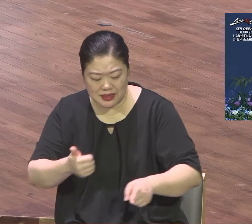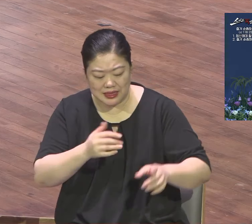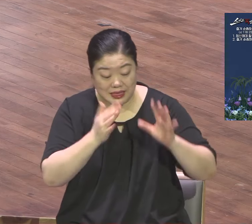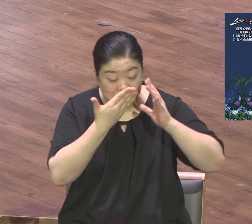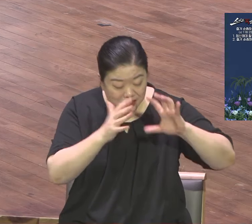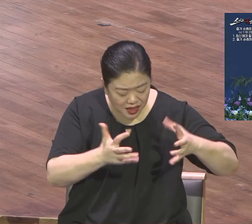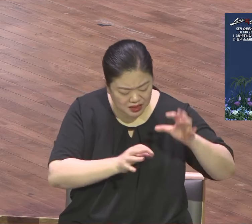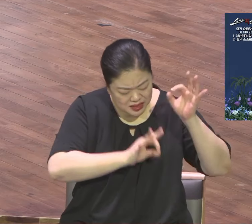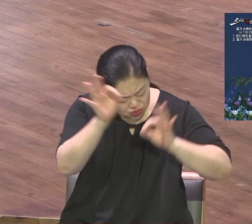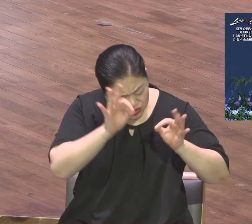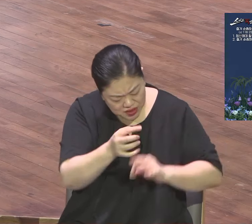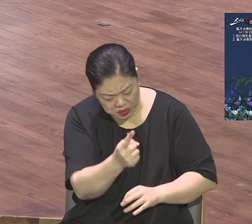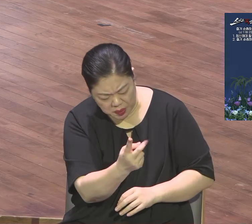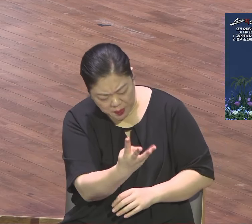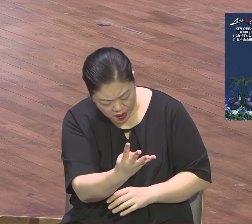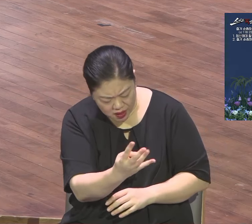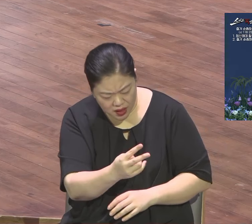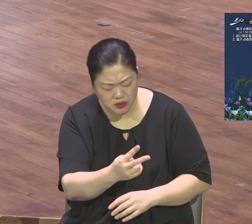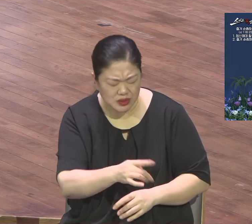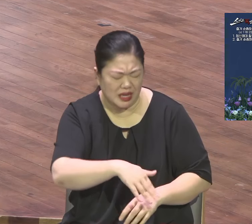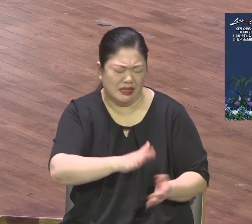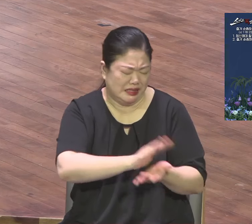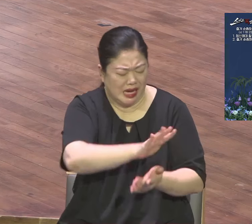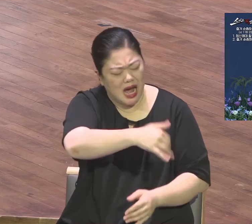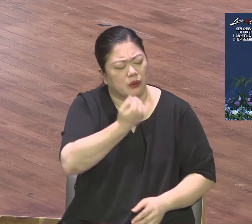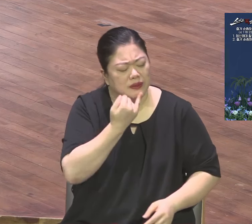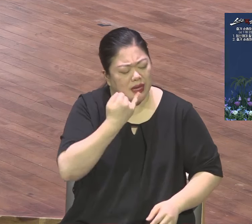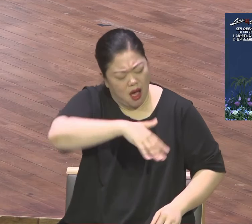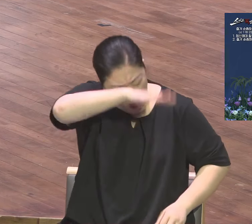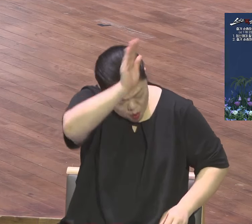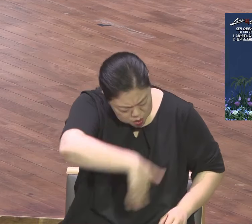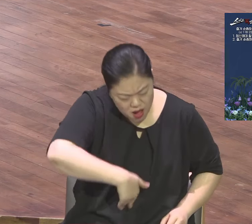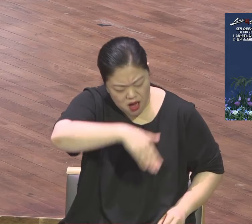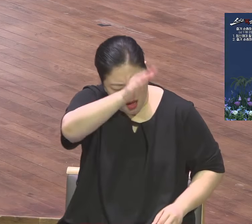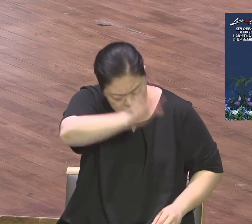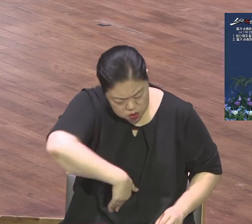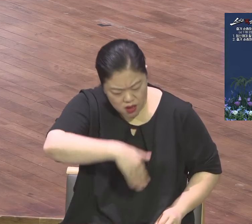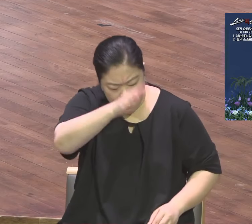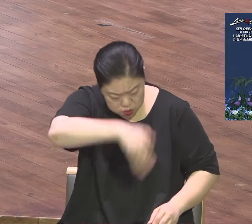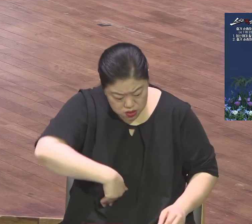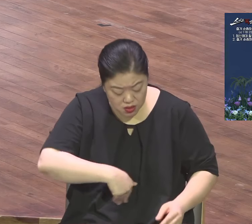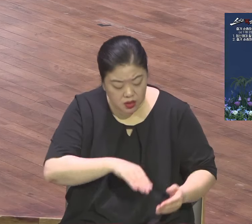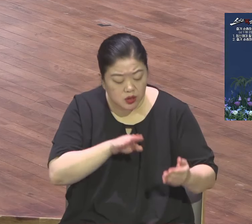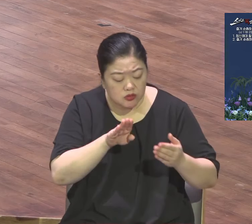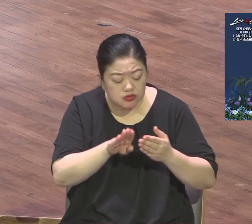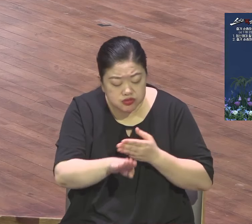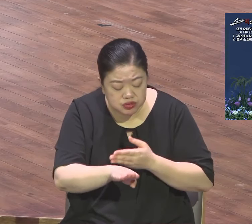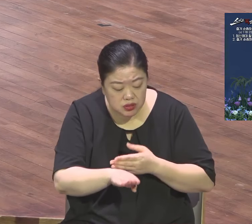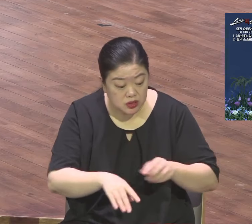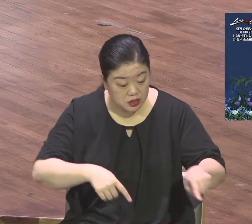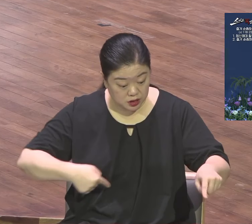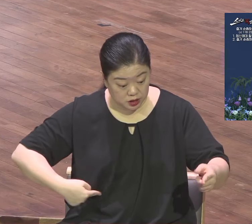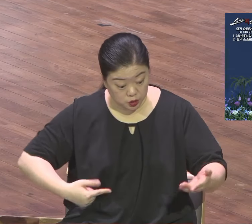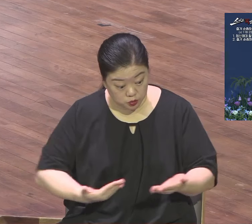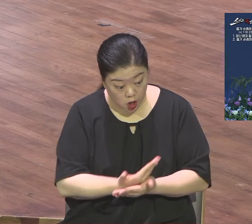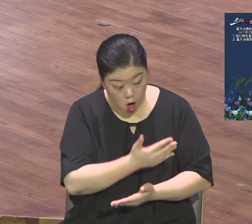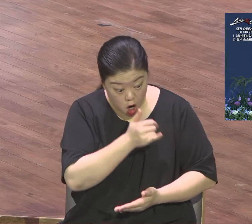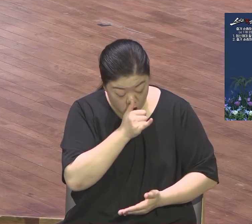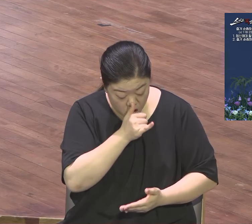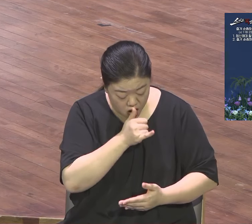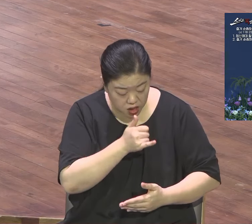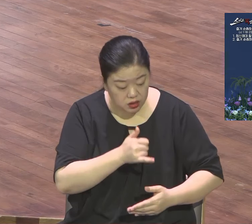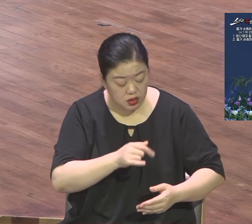하여금 자신들의 잘못을 충분히 스스로 깨닫고 회개할 기회를 주겠다는 것입니다. 너희가